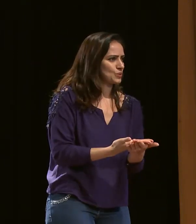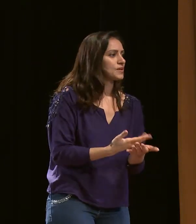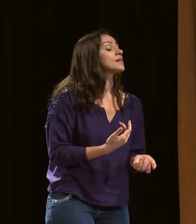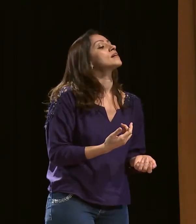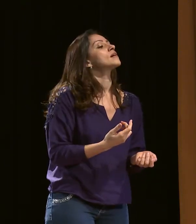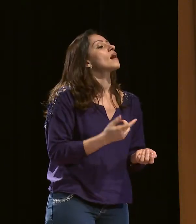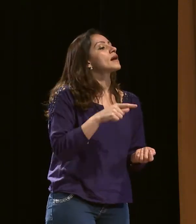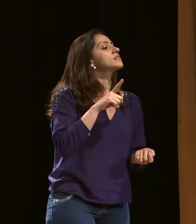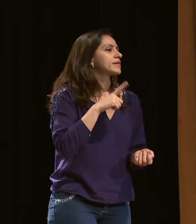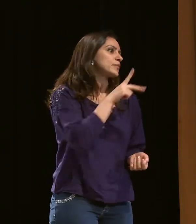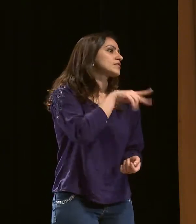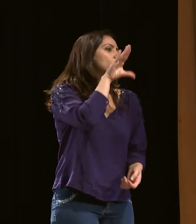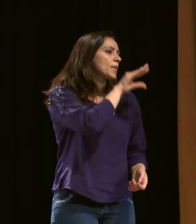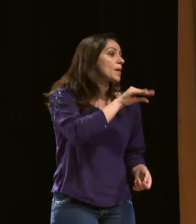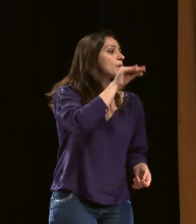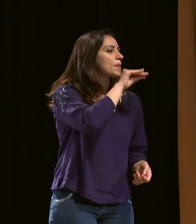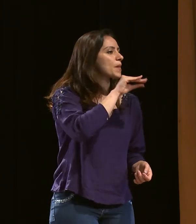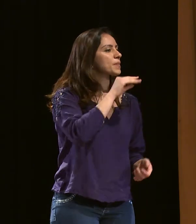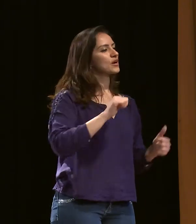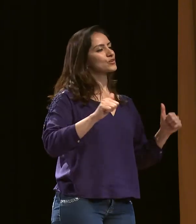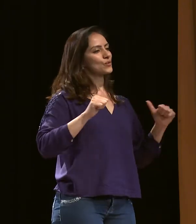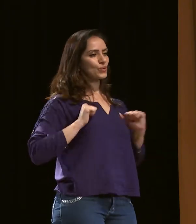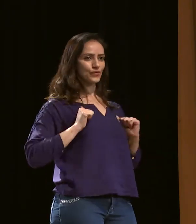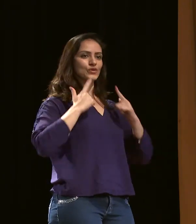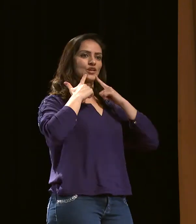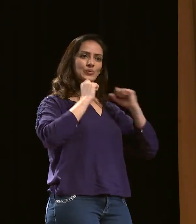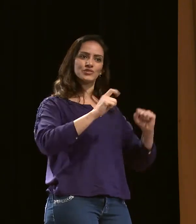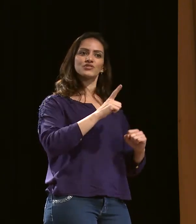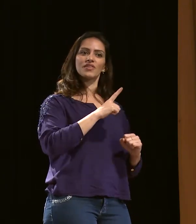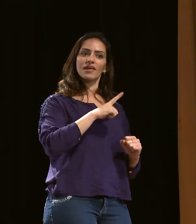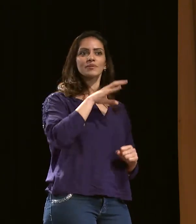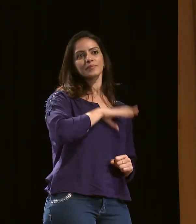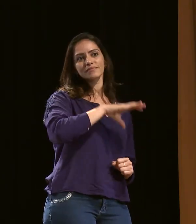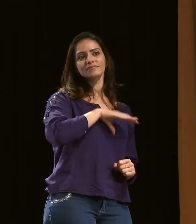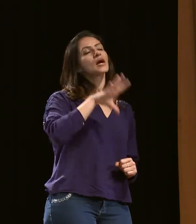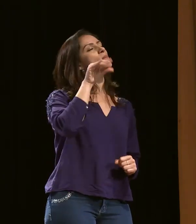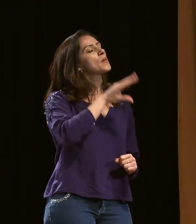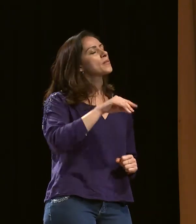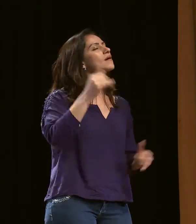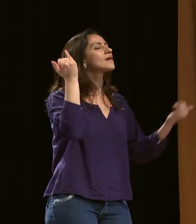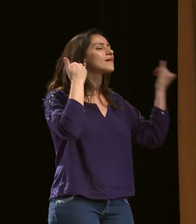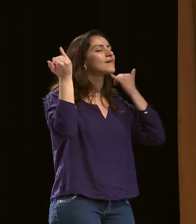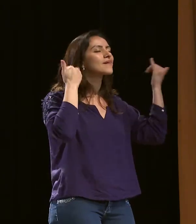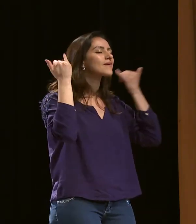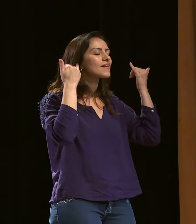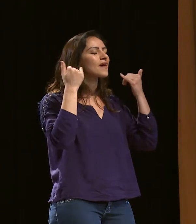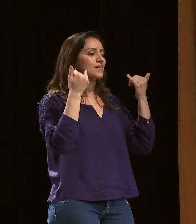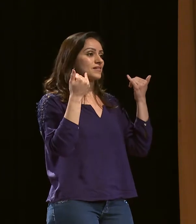que estudaram, tinham professores que falavam, né, e tinham seu conforto linguístico, porque a sua língua é português, ficavam